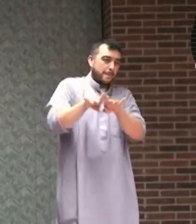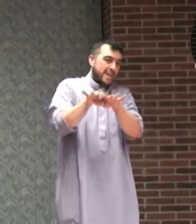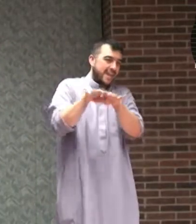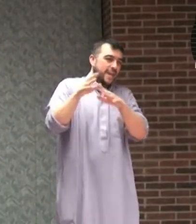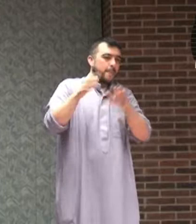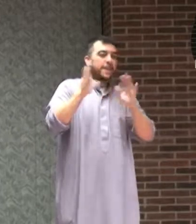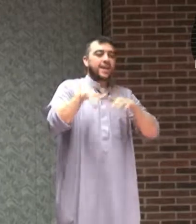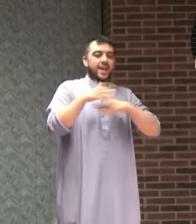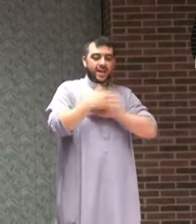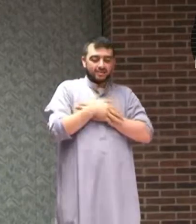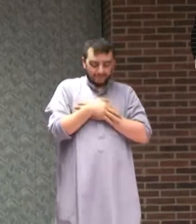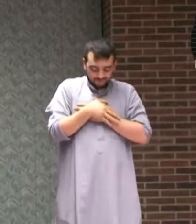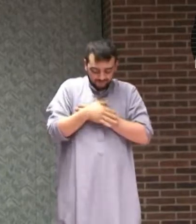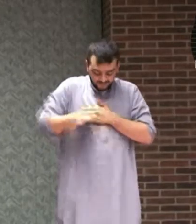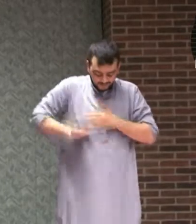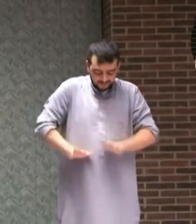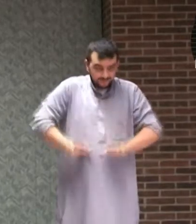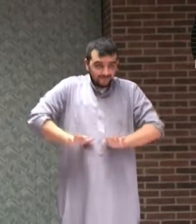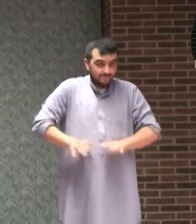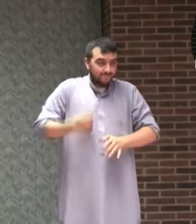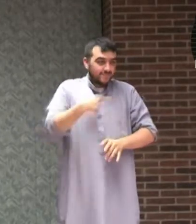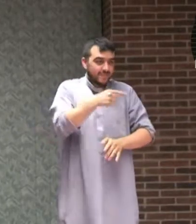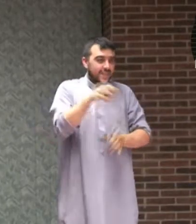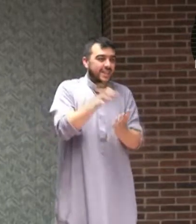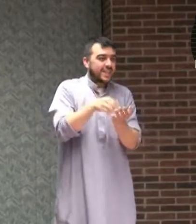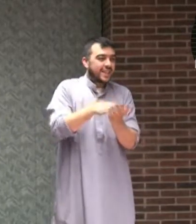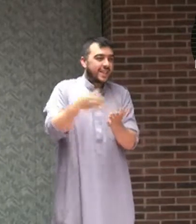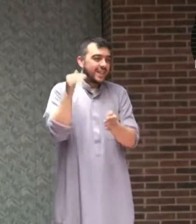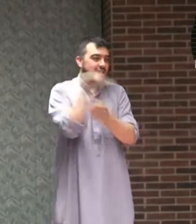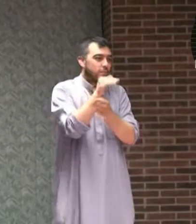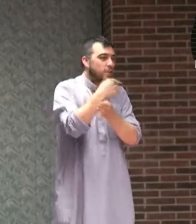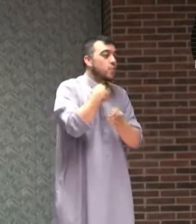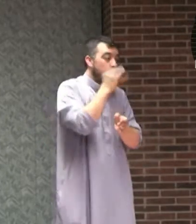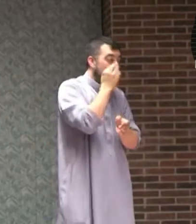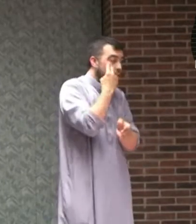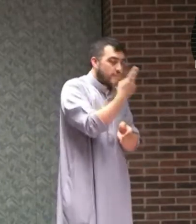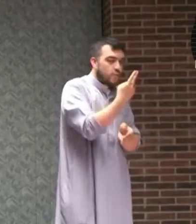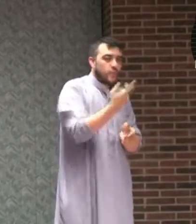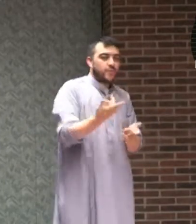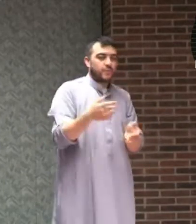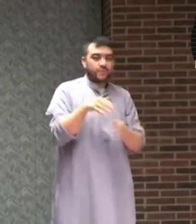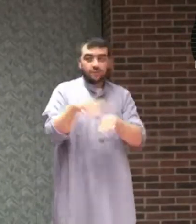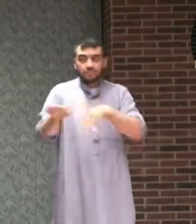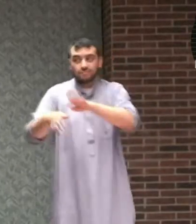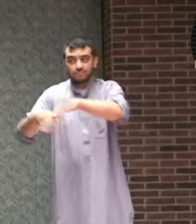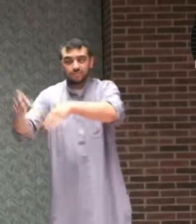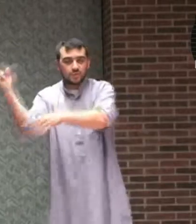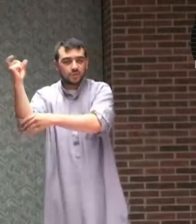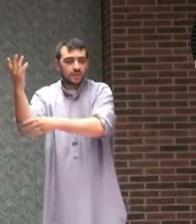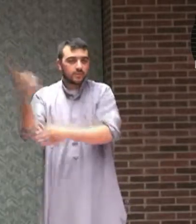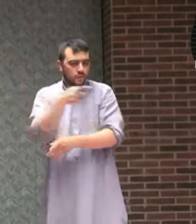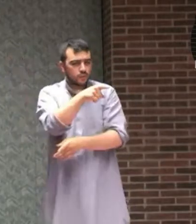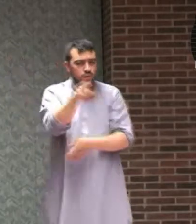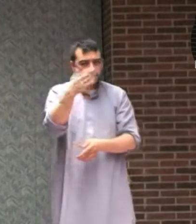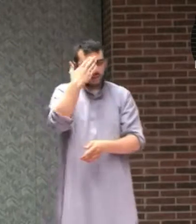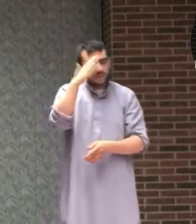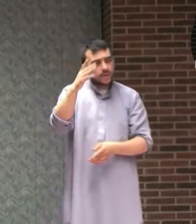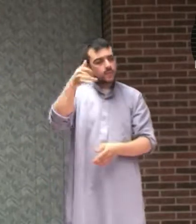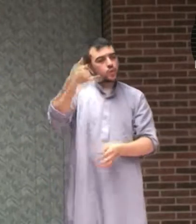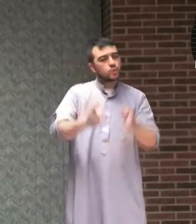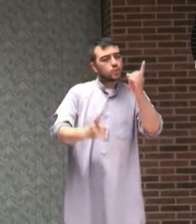savez, de cette manière-là, que le fait d'aller à la mosquée, surtout dans des